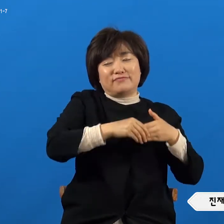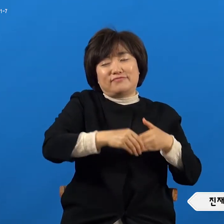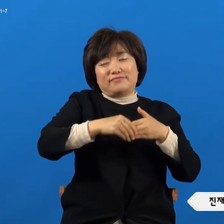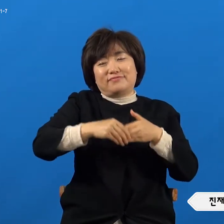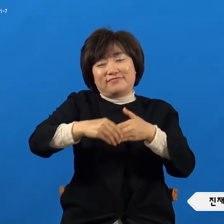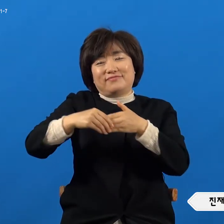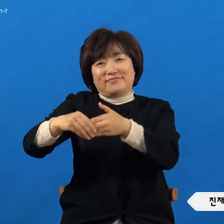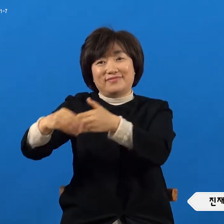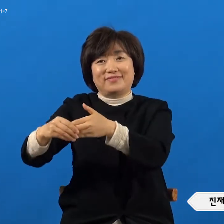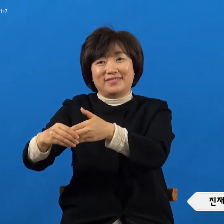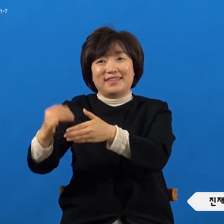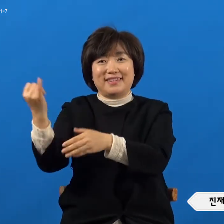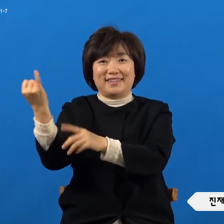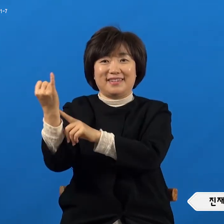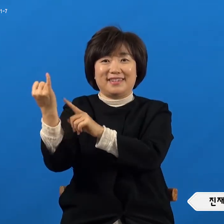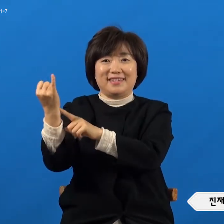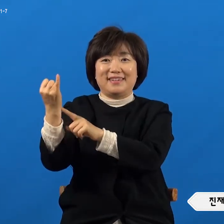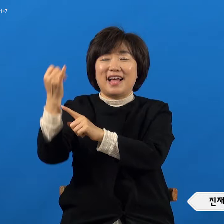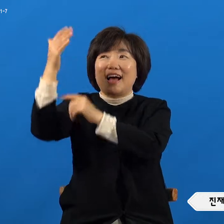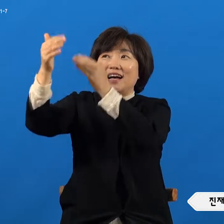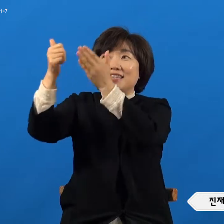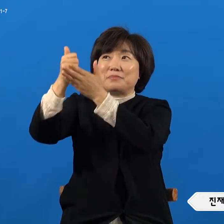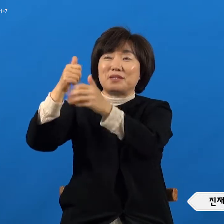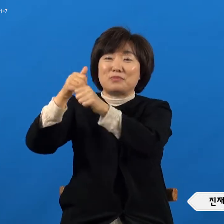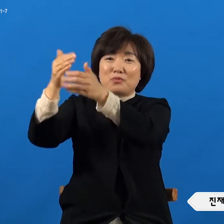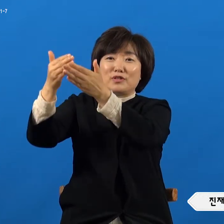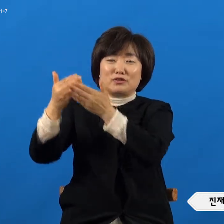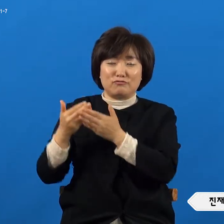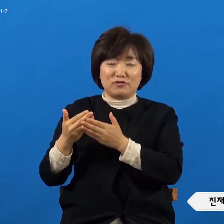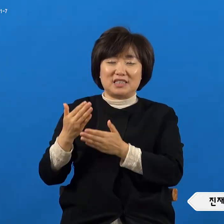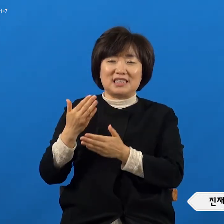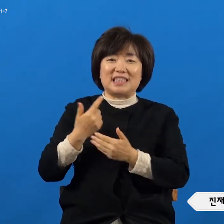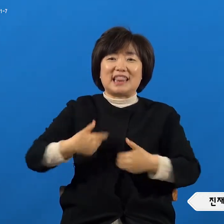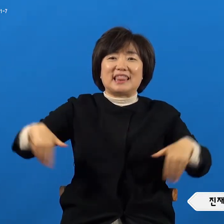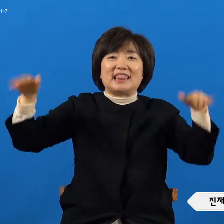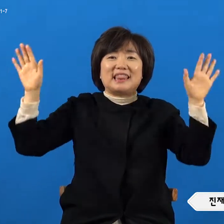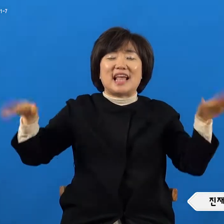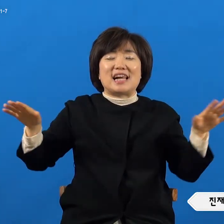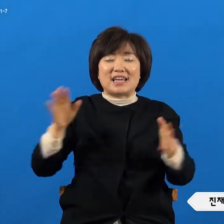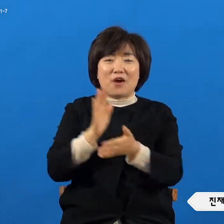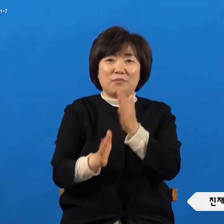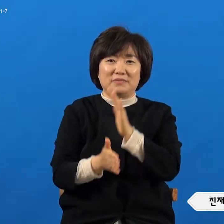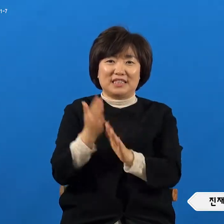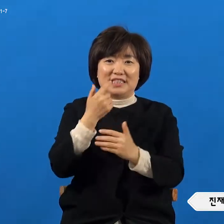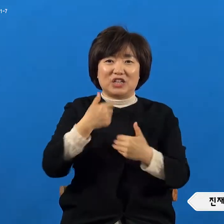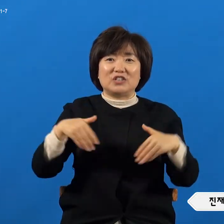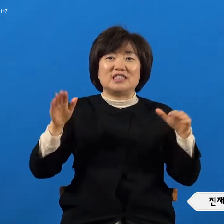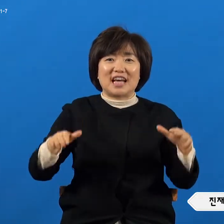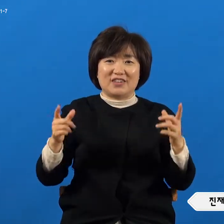여대생. 당신은 하나님께서 나에게 보내주신 날개 없는 천사였습니다.